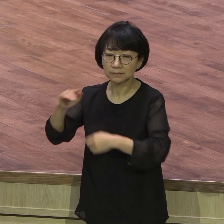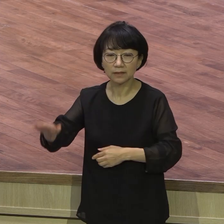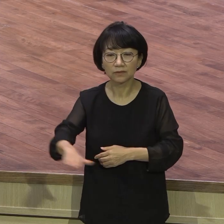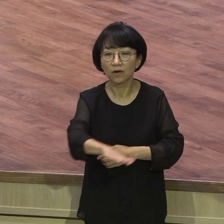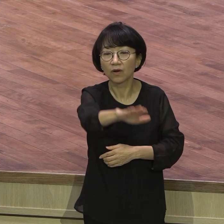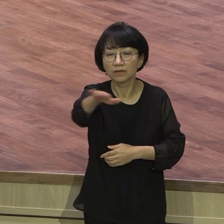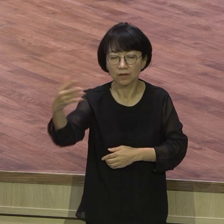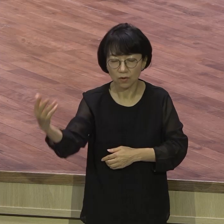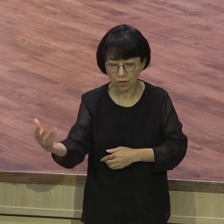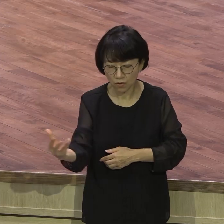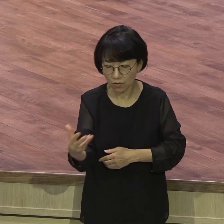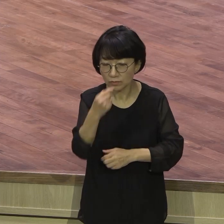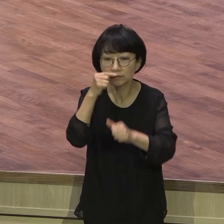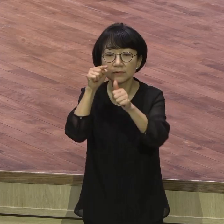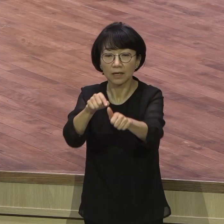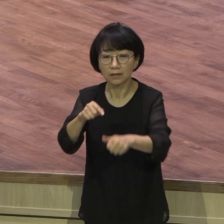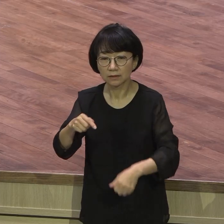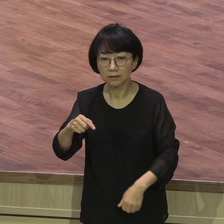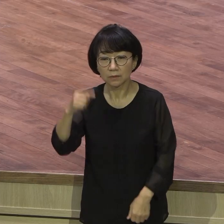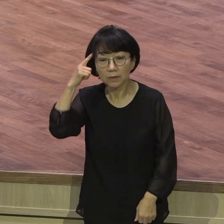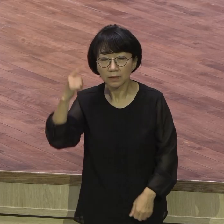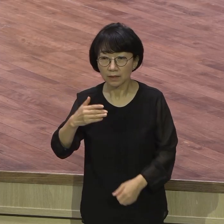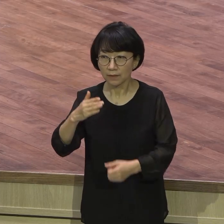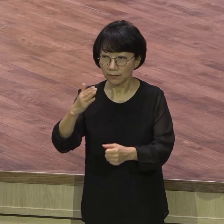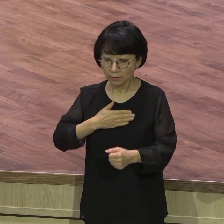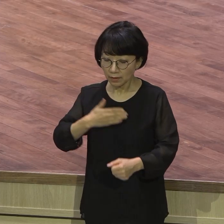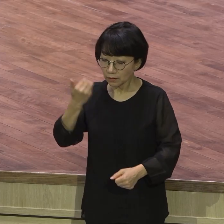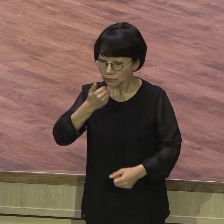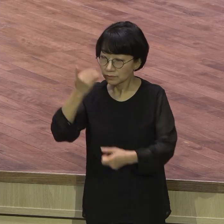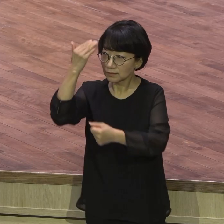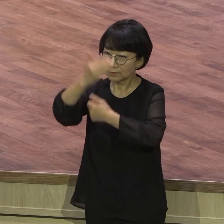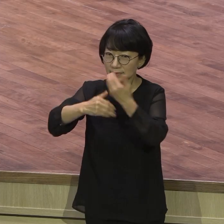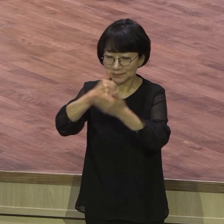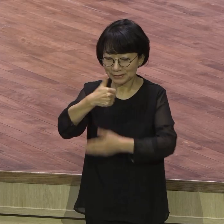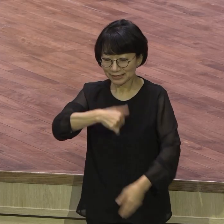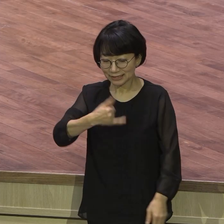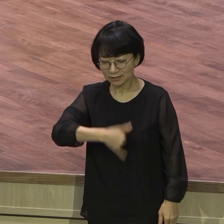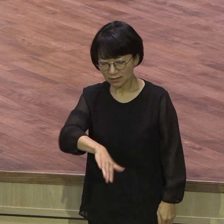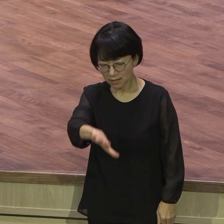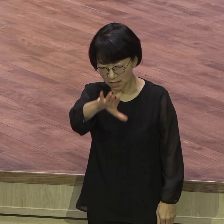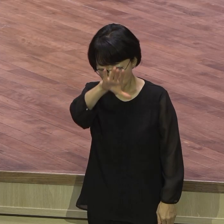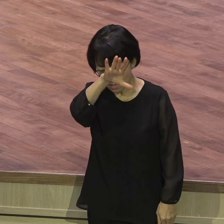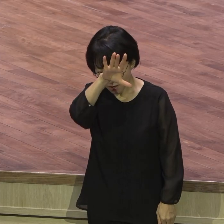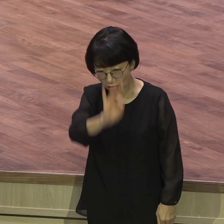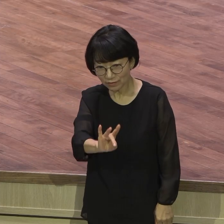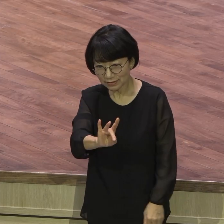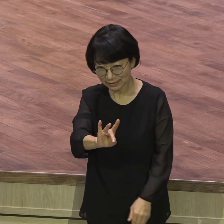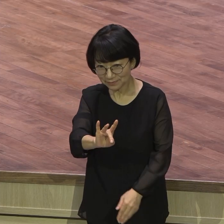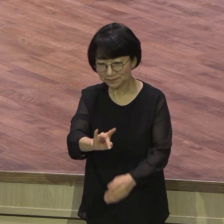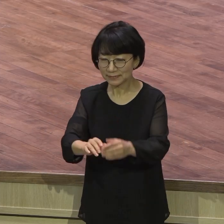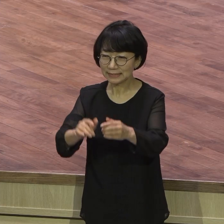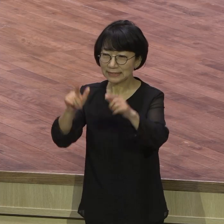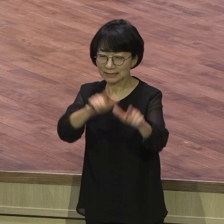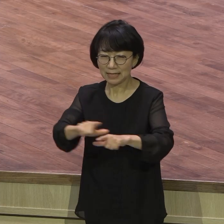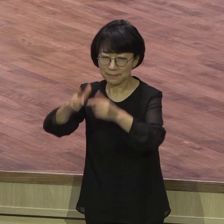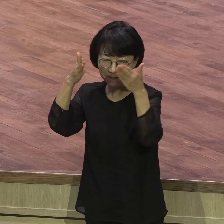하나님의 자녀된 신분에 걸맞는 삶의 방향을 하나님께 정해놓고